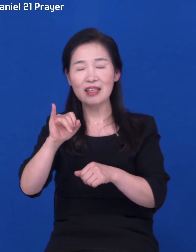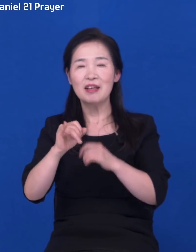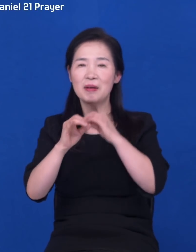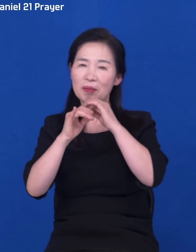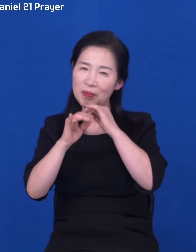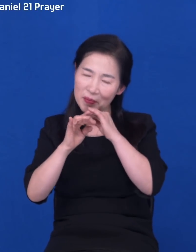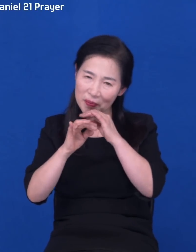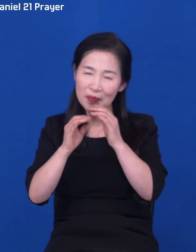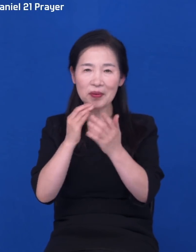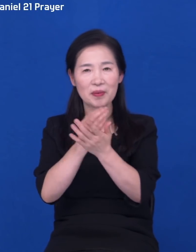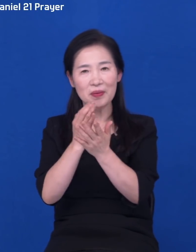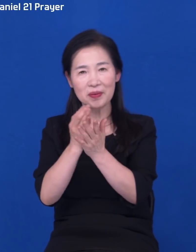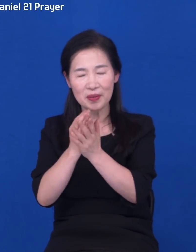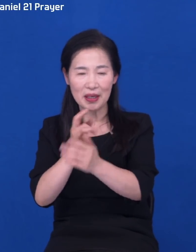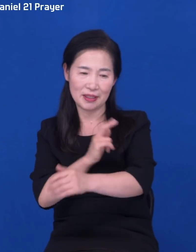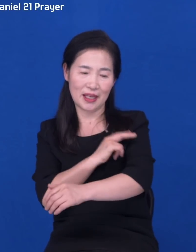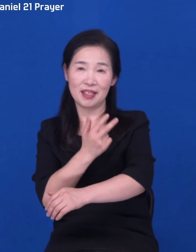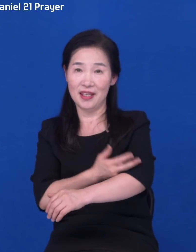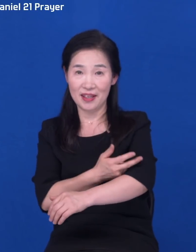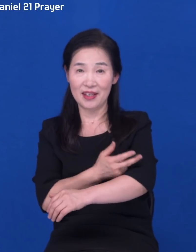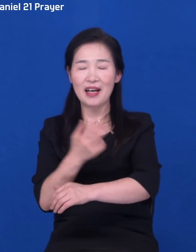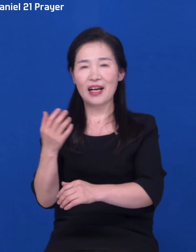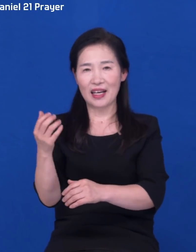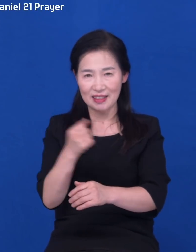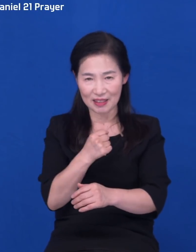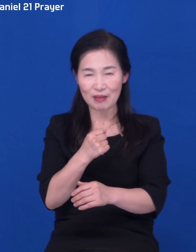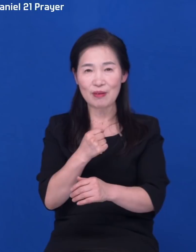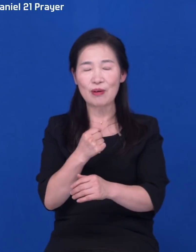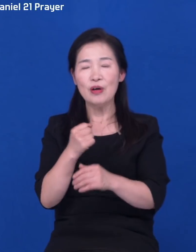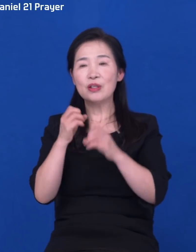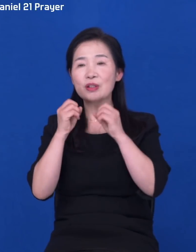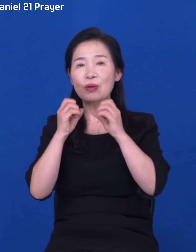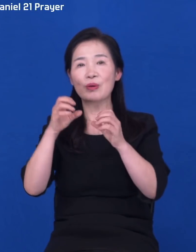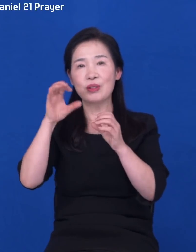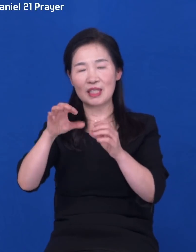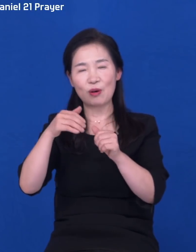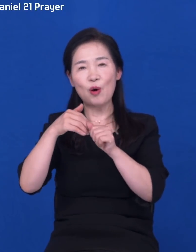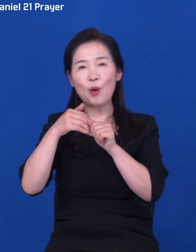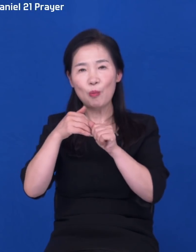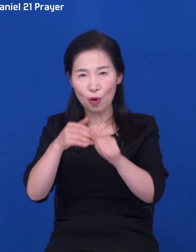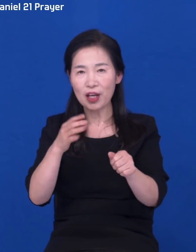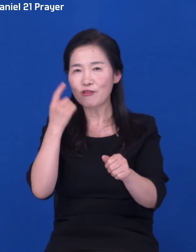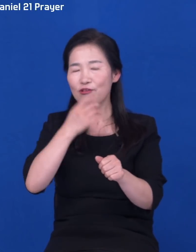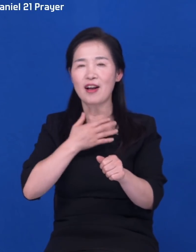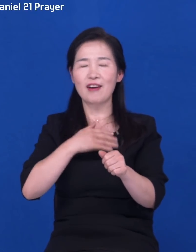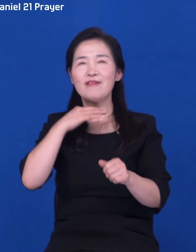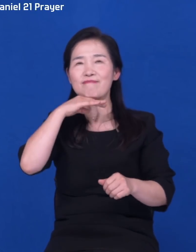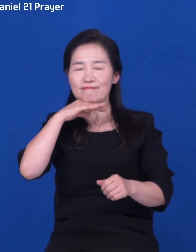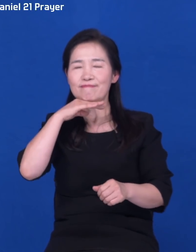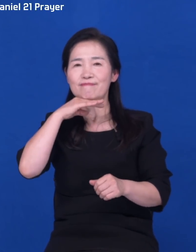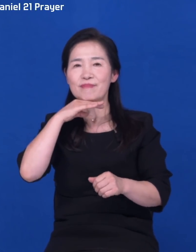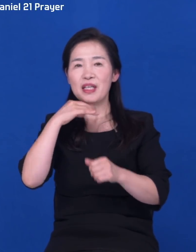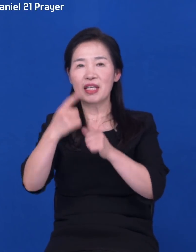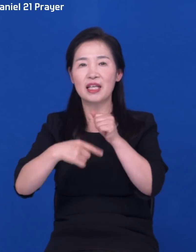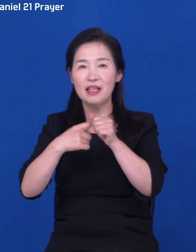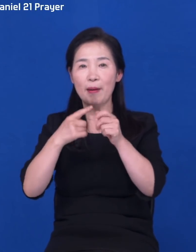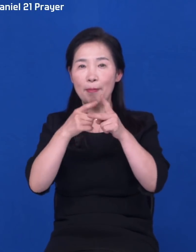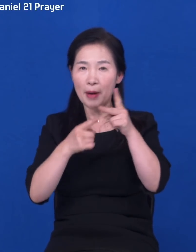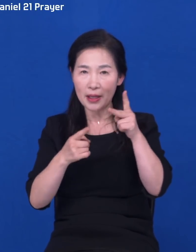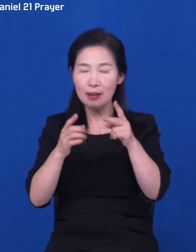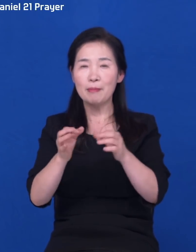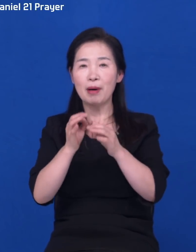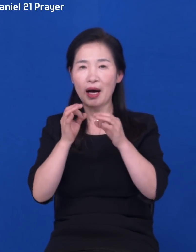것들을 자격증을 따서 주님이 나를 선교지로 보내실 거야 하고 기다리고 있었는데 1년 반 만에